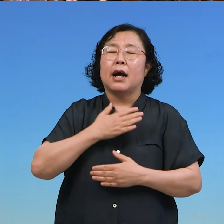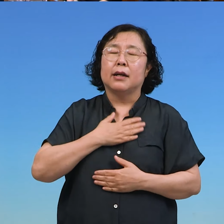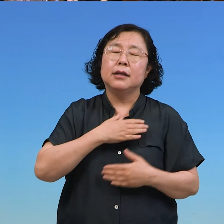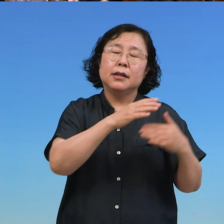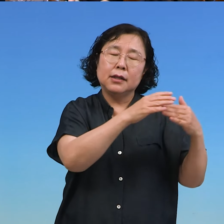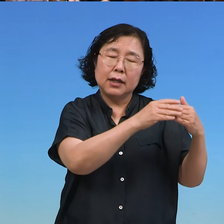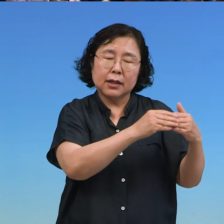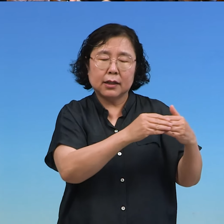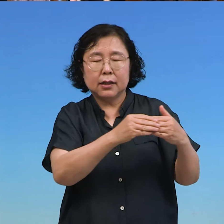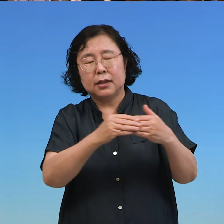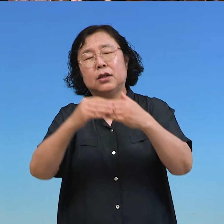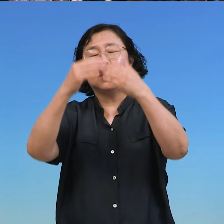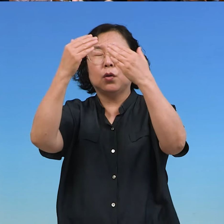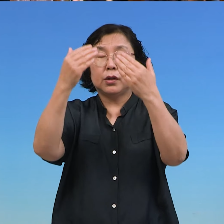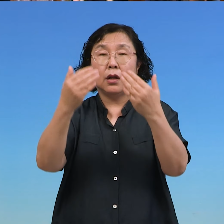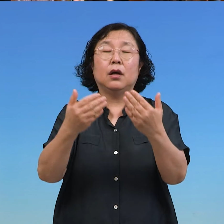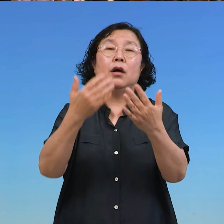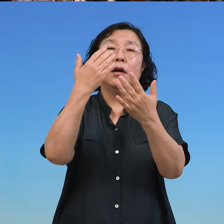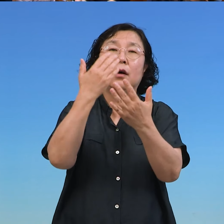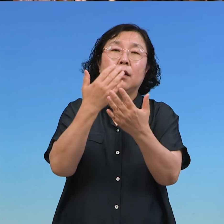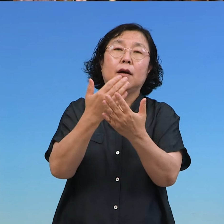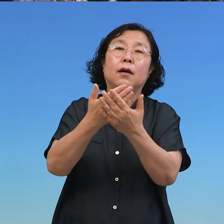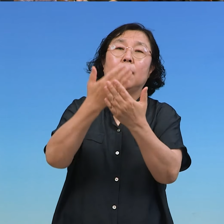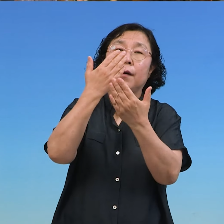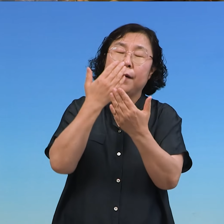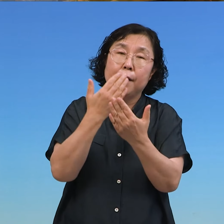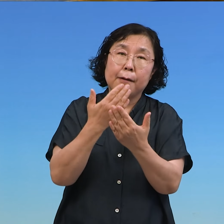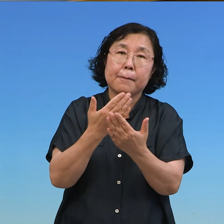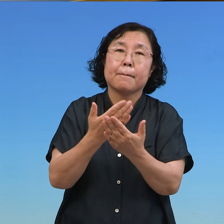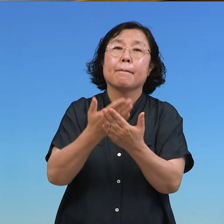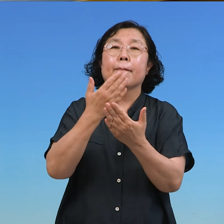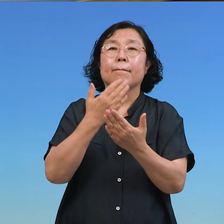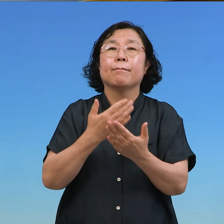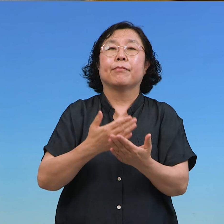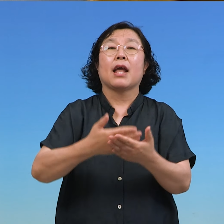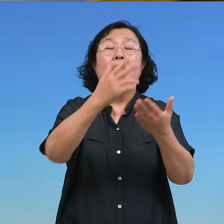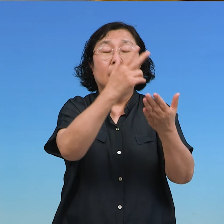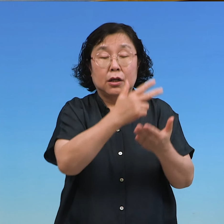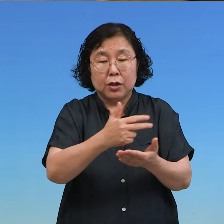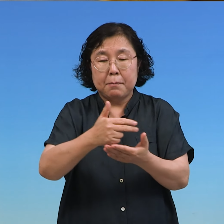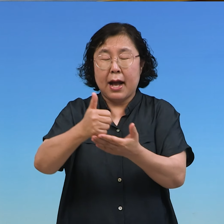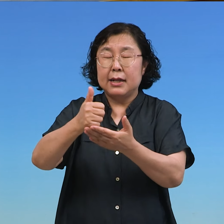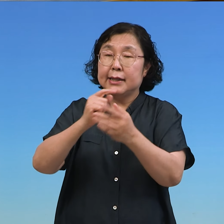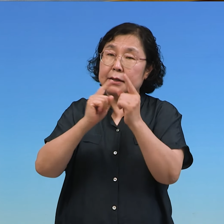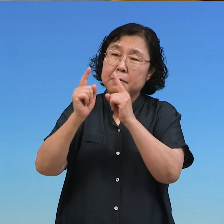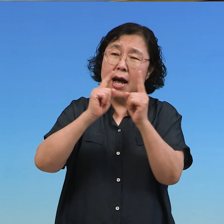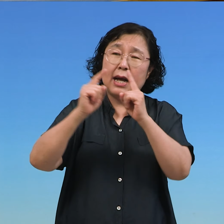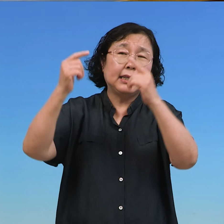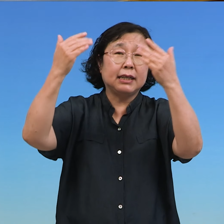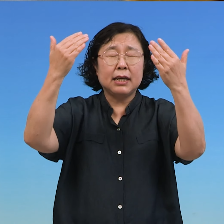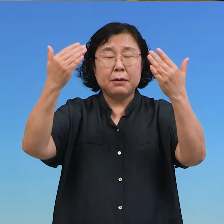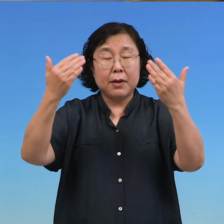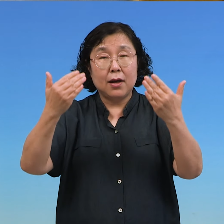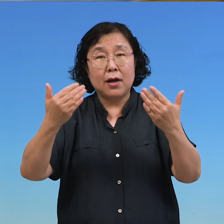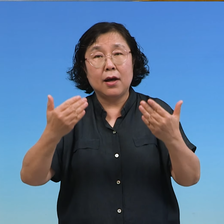이끄소서 여러분 비장하게 다시 한번 결단하며 주님 말씀하시면 주님